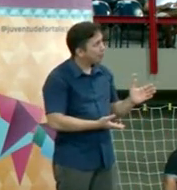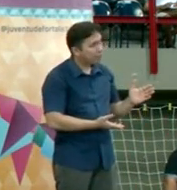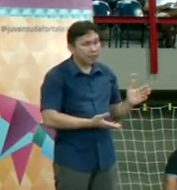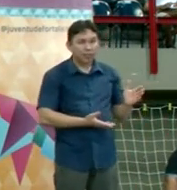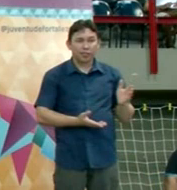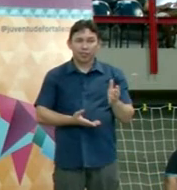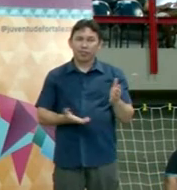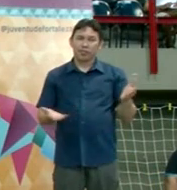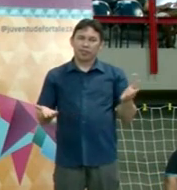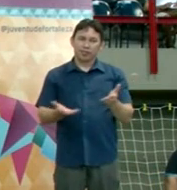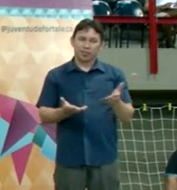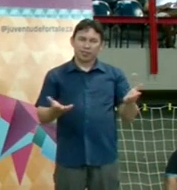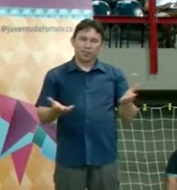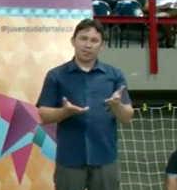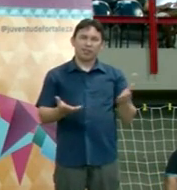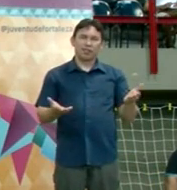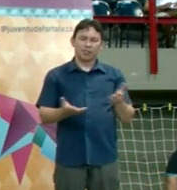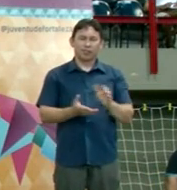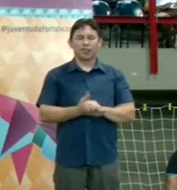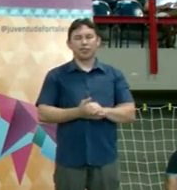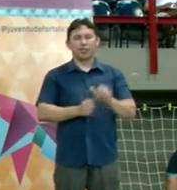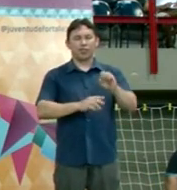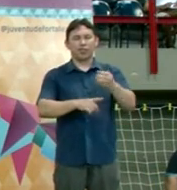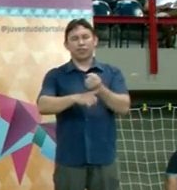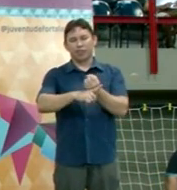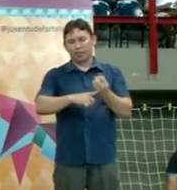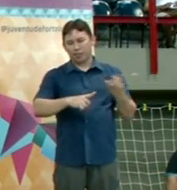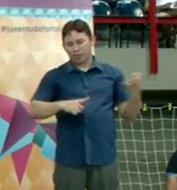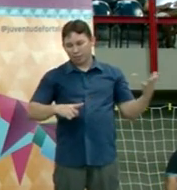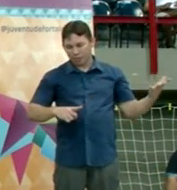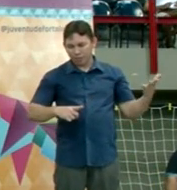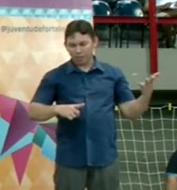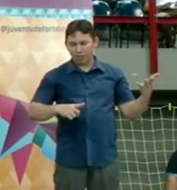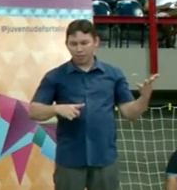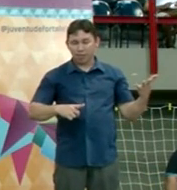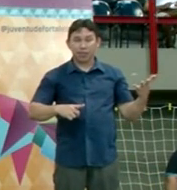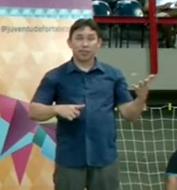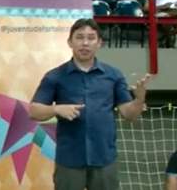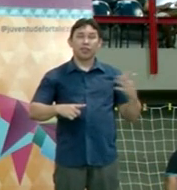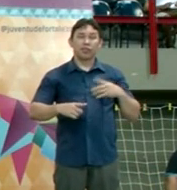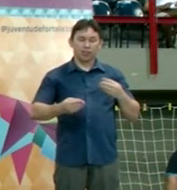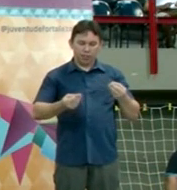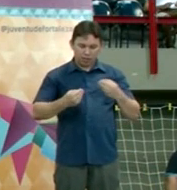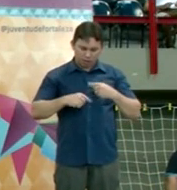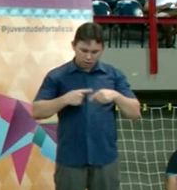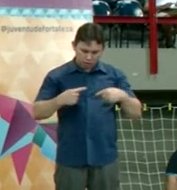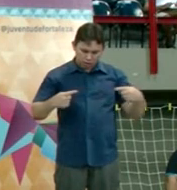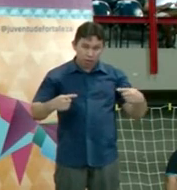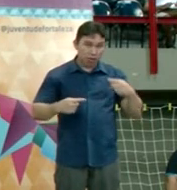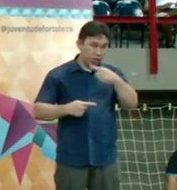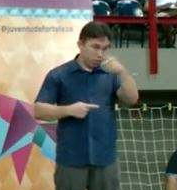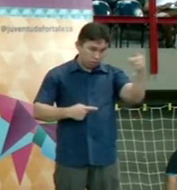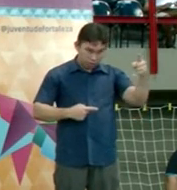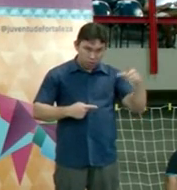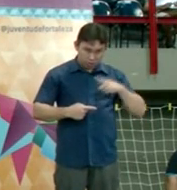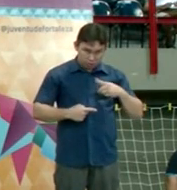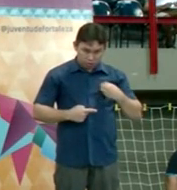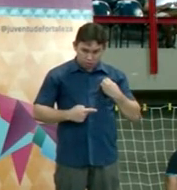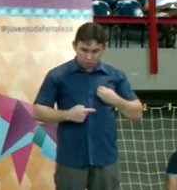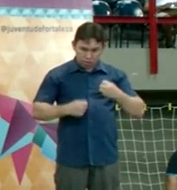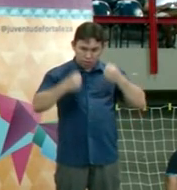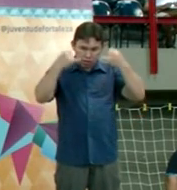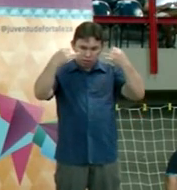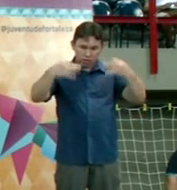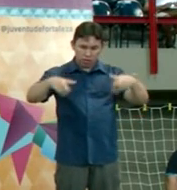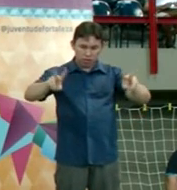Vou ficar com vocês um pouquinho aqui para trabalhar a física. O material que me deram, que é o que vocês têm aí hoje, é para